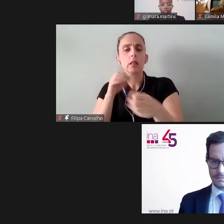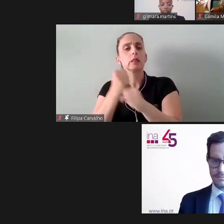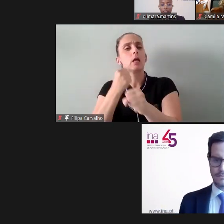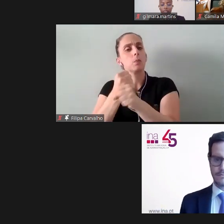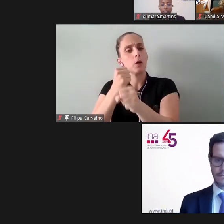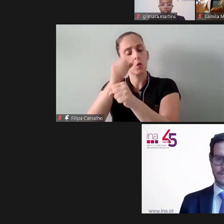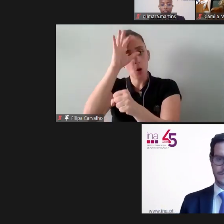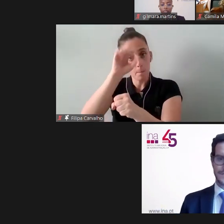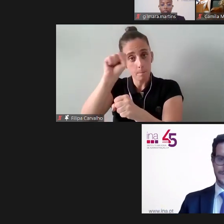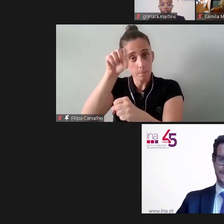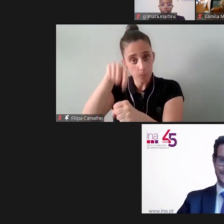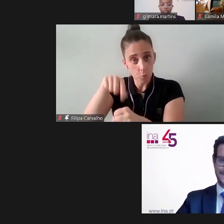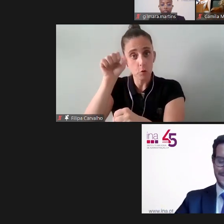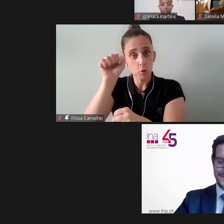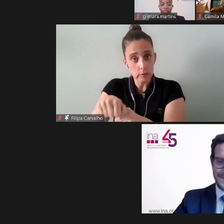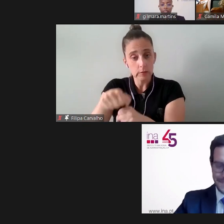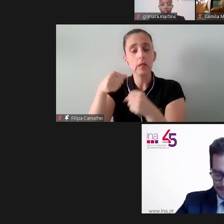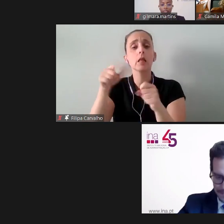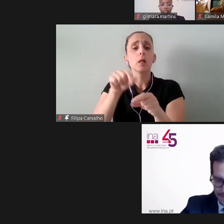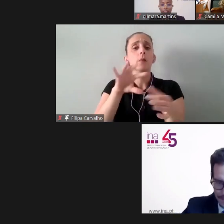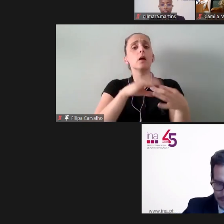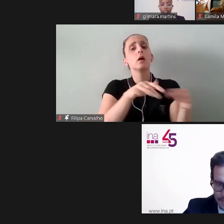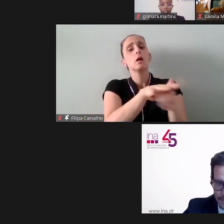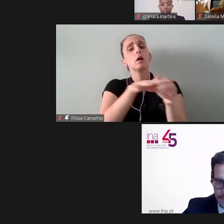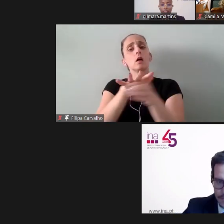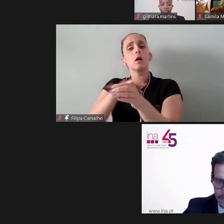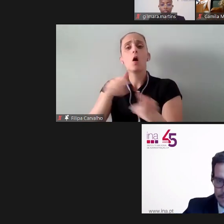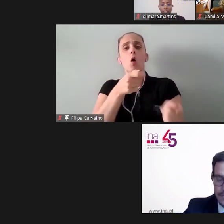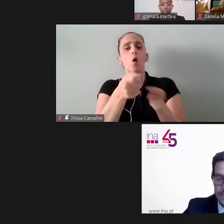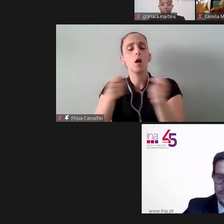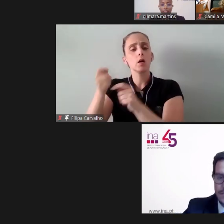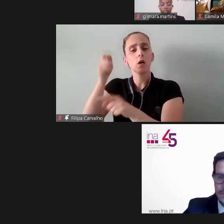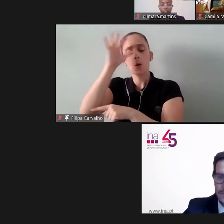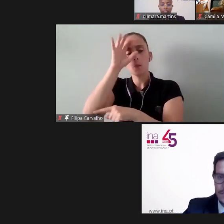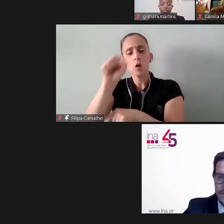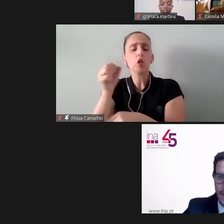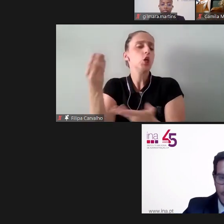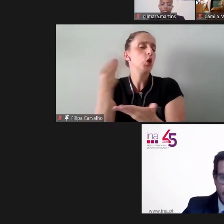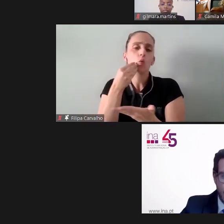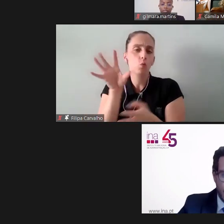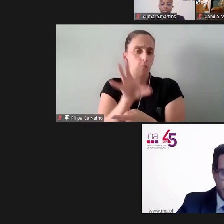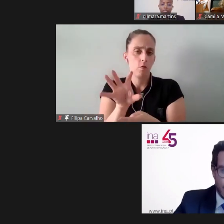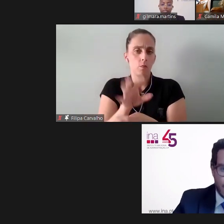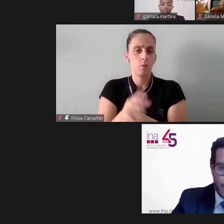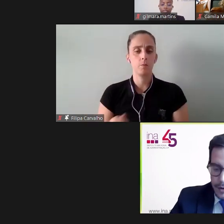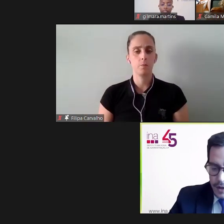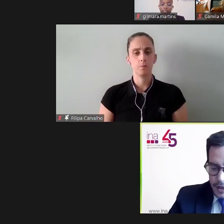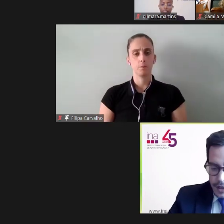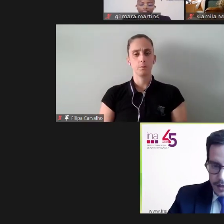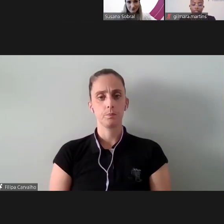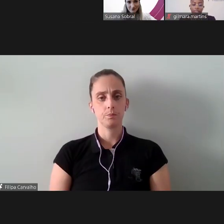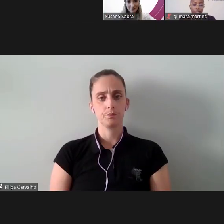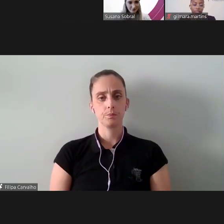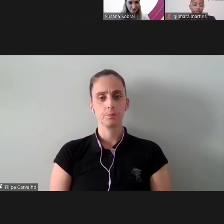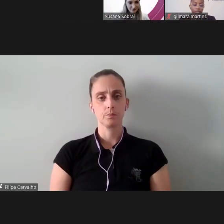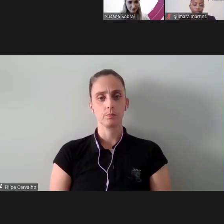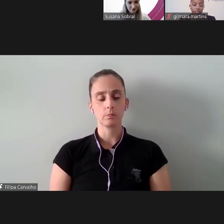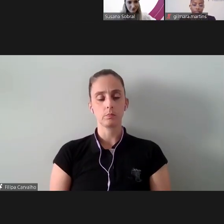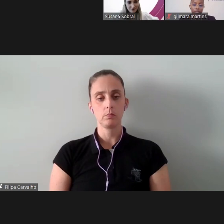públicos, também dos contextos das organizações públicas e de que modo. Bom, eu diria